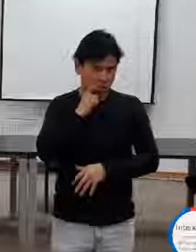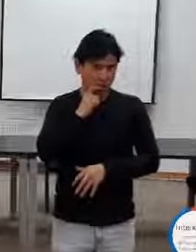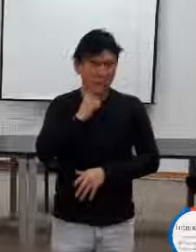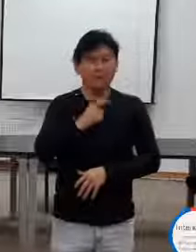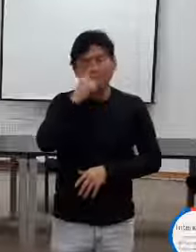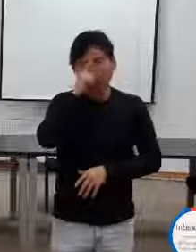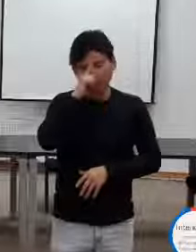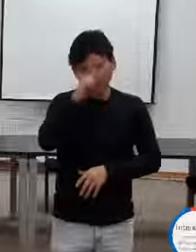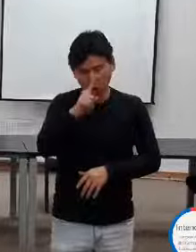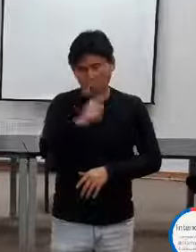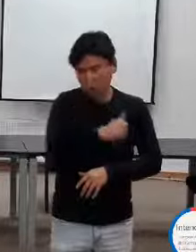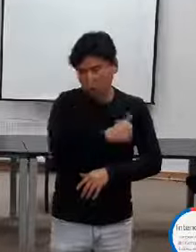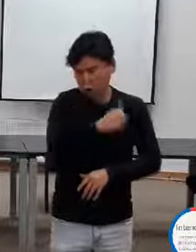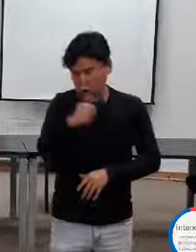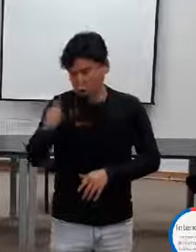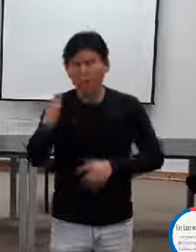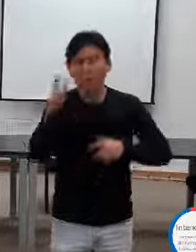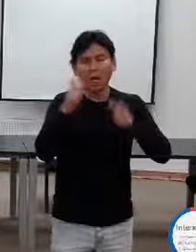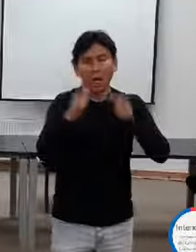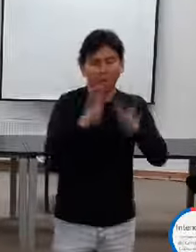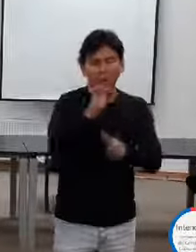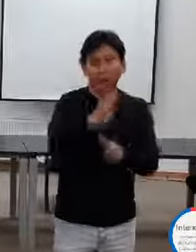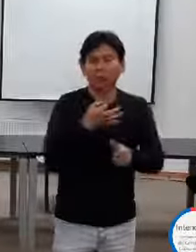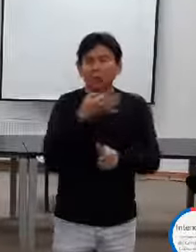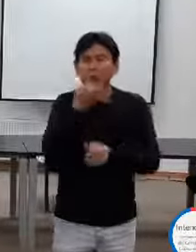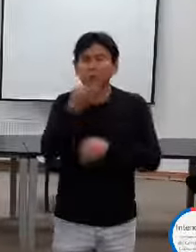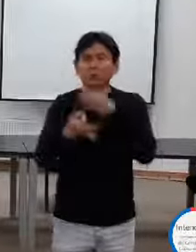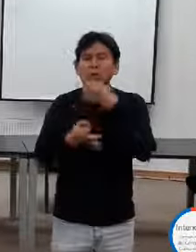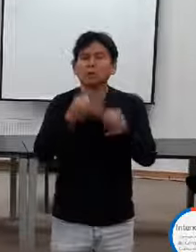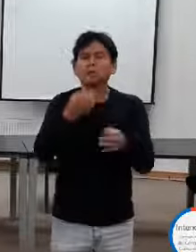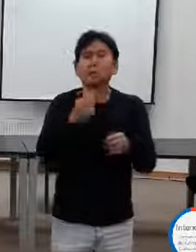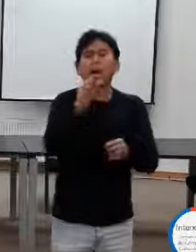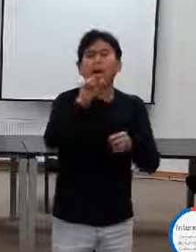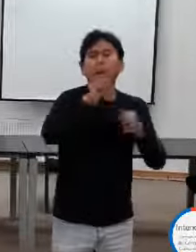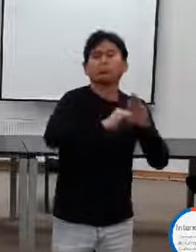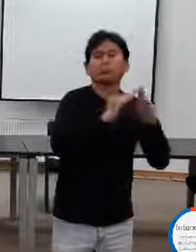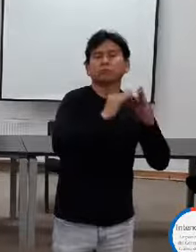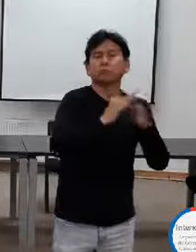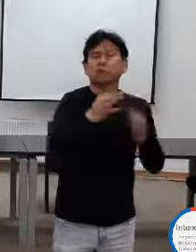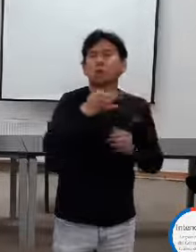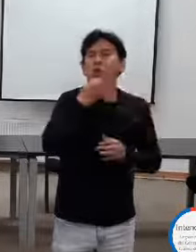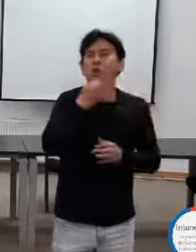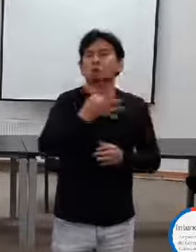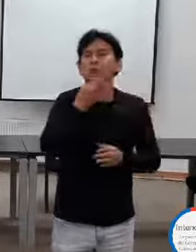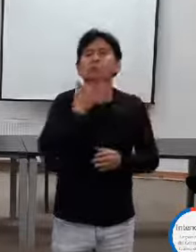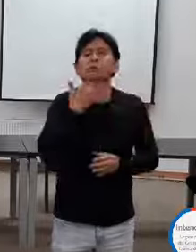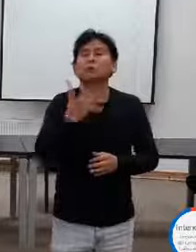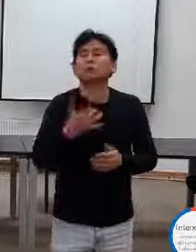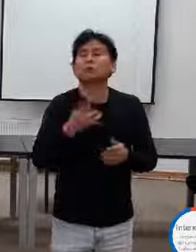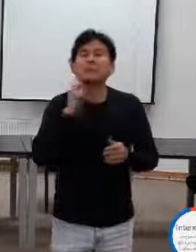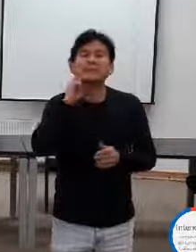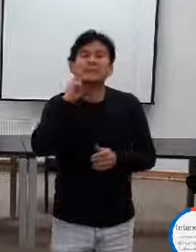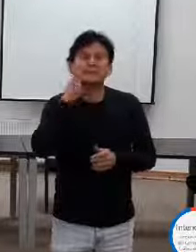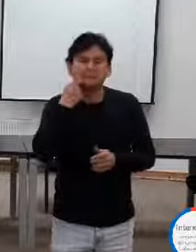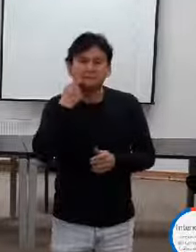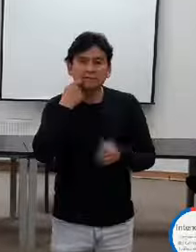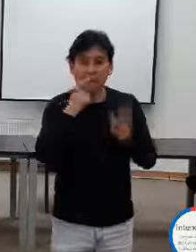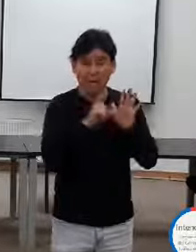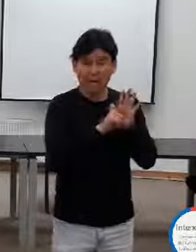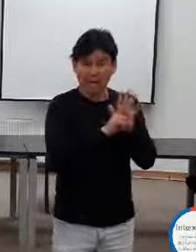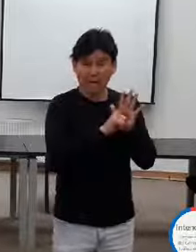No obstante, a todas las personas nosotros les recomendamos una cuarentena preventiva y digo la recomendamos porque dentro de las atribuciones